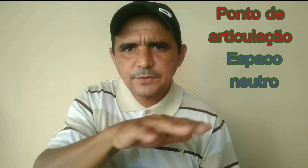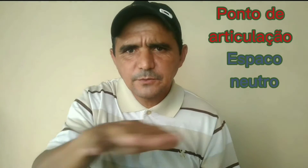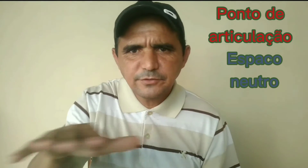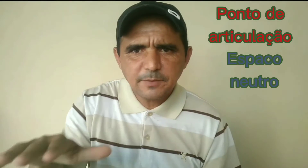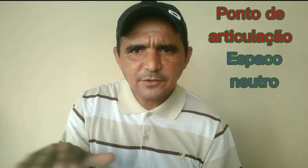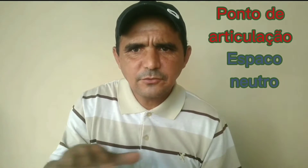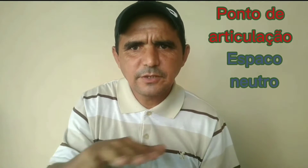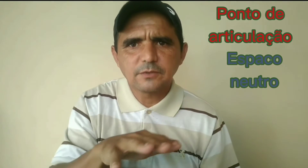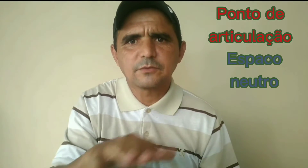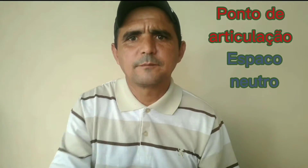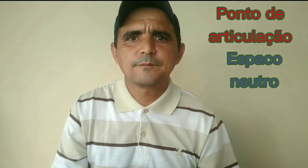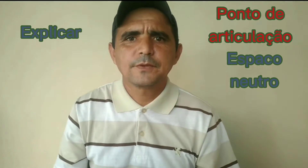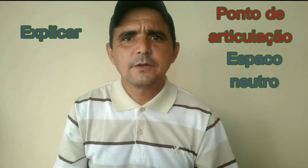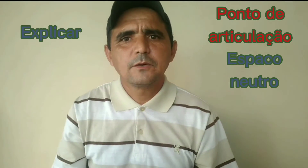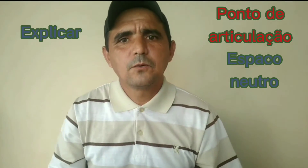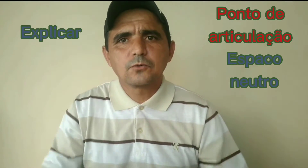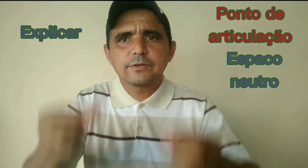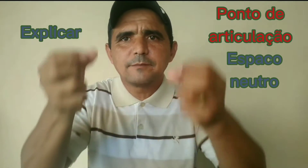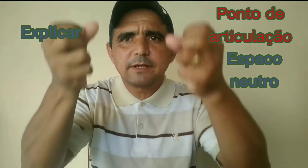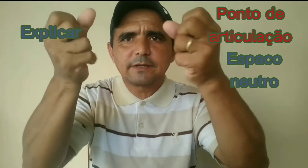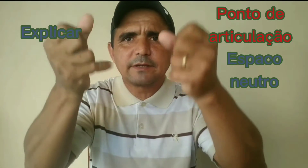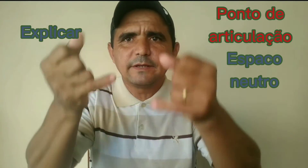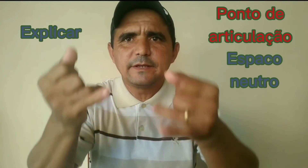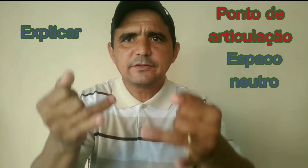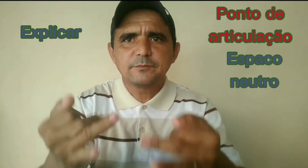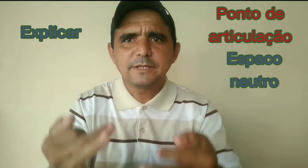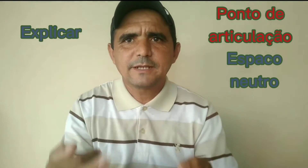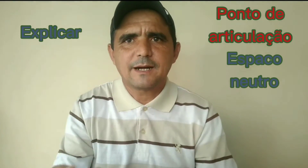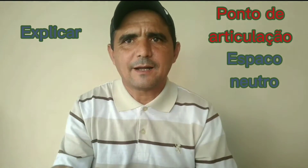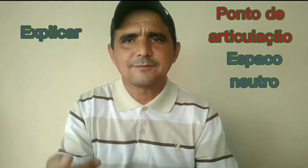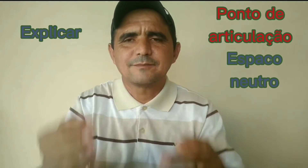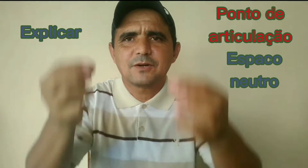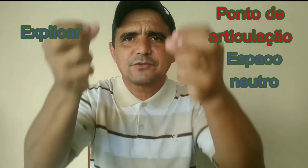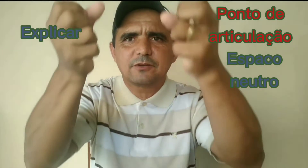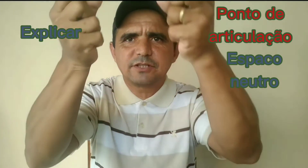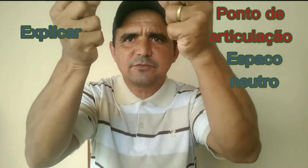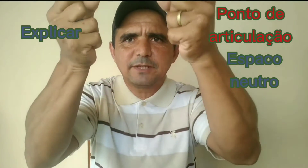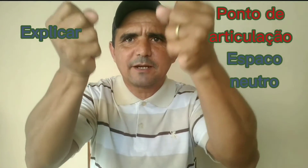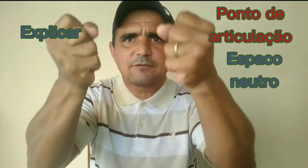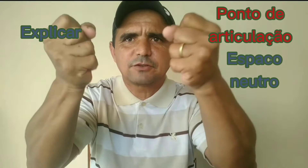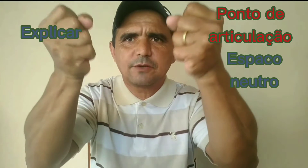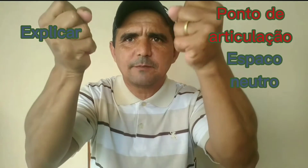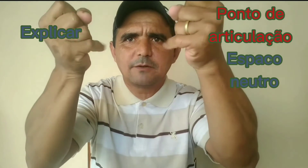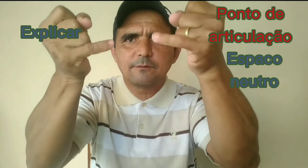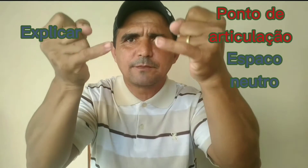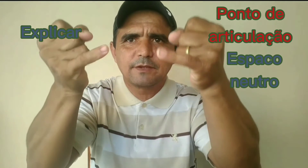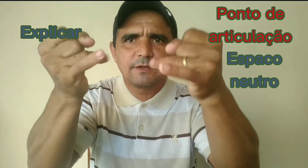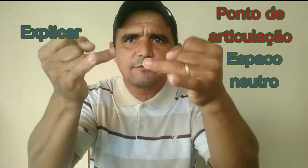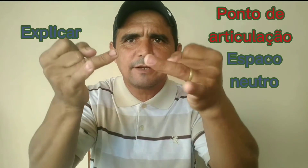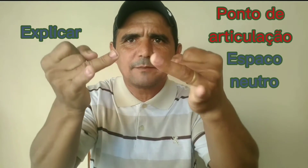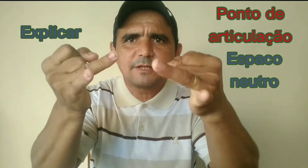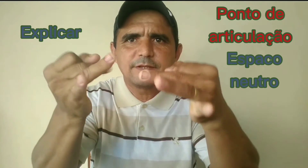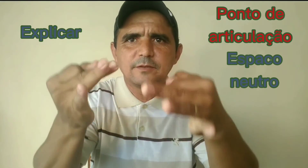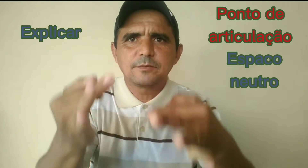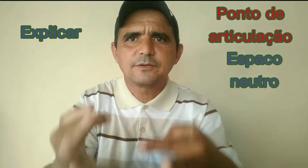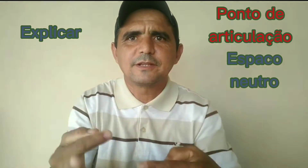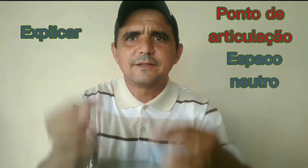o espaço neutro. O outro também, explicar. O sinal de explicar. Fechou a mão e vai abrindo dedo por dedo,